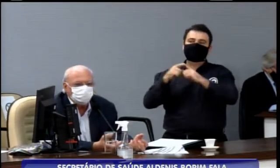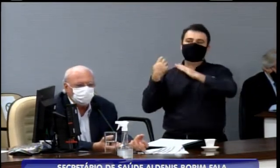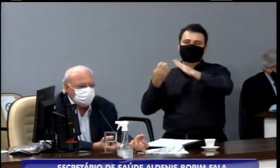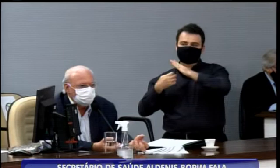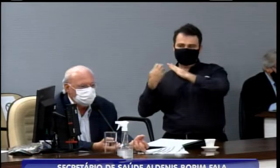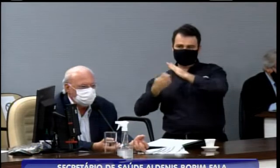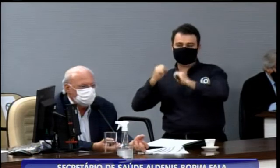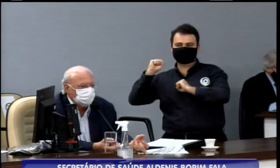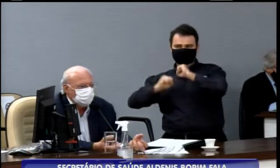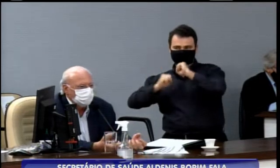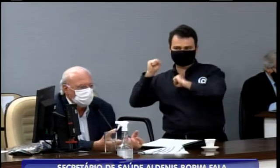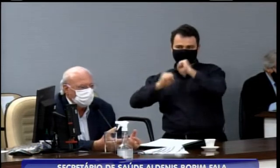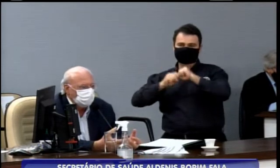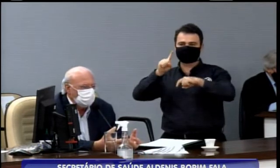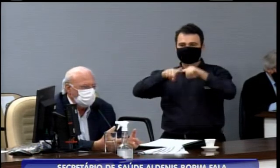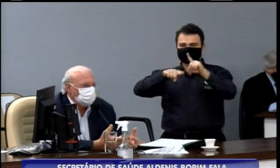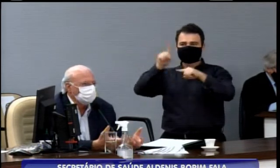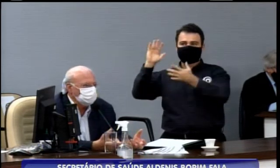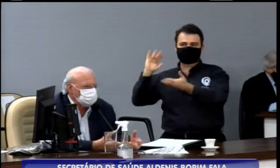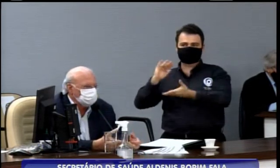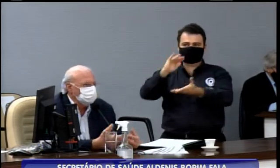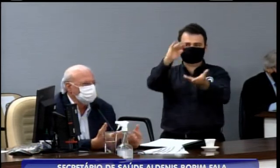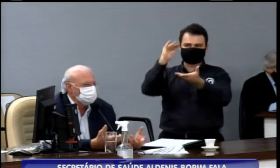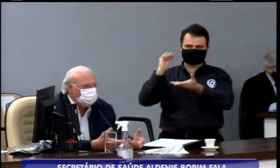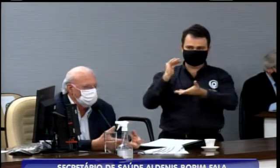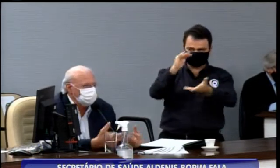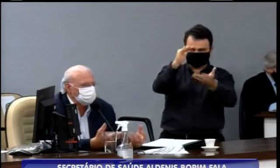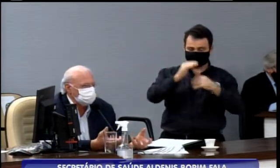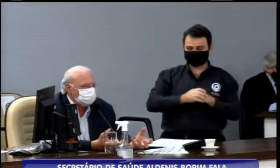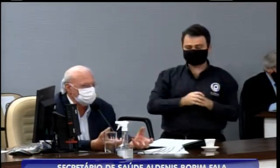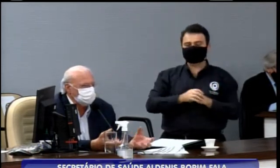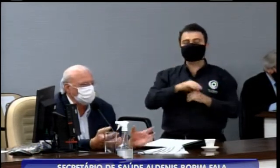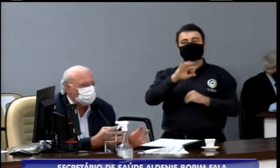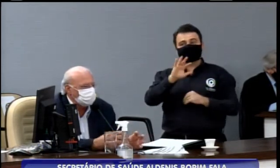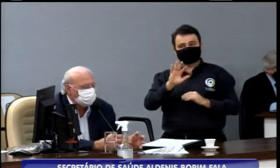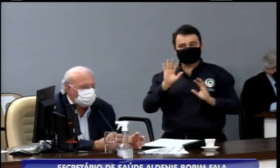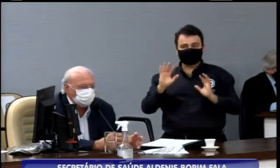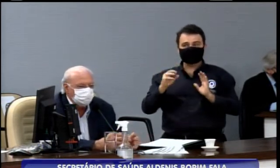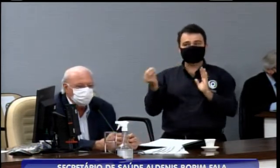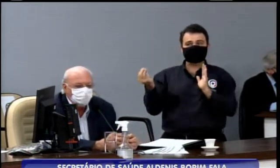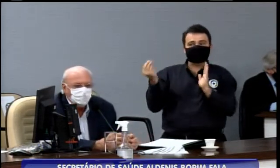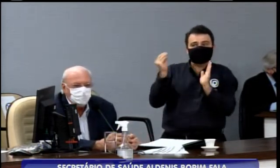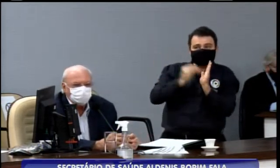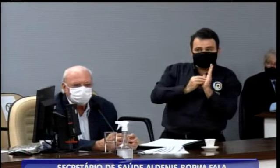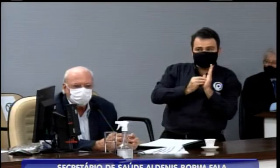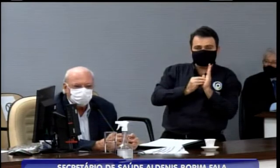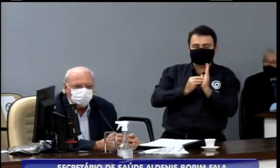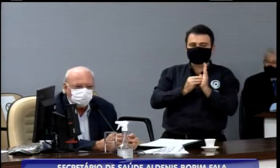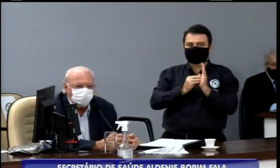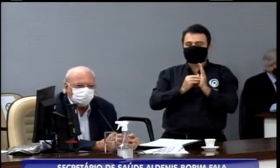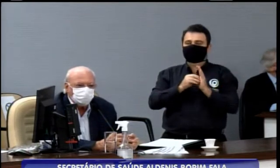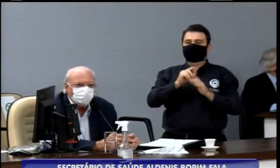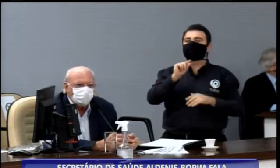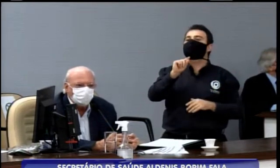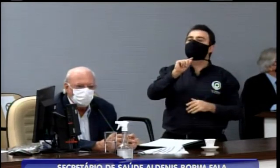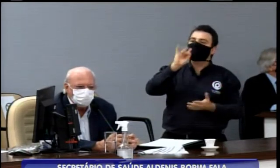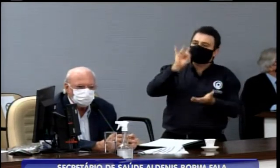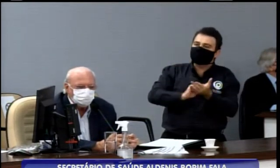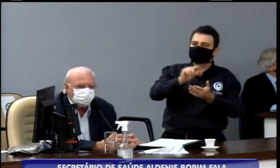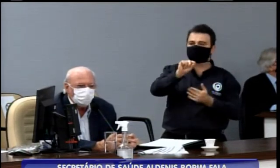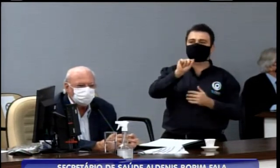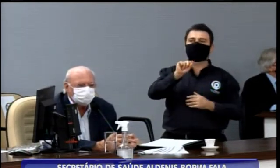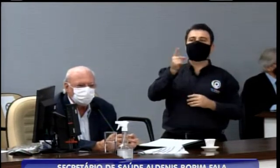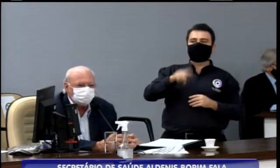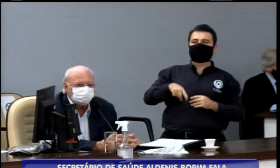não depende da aprovação de emendas, assim, é um convênio. Esse convênio